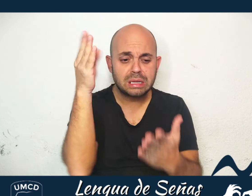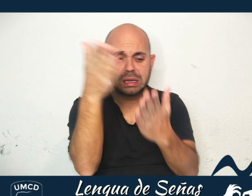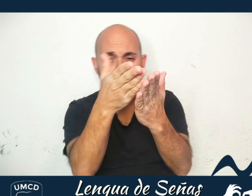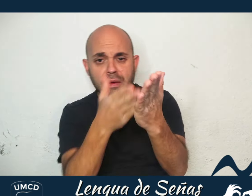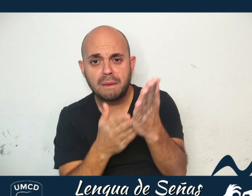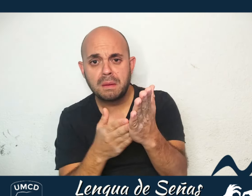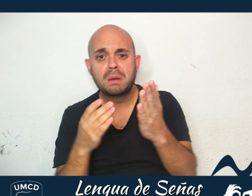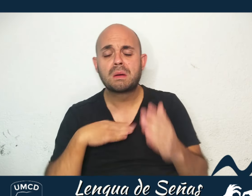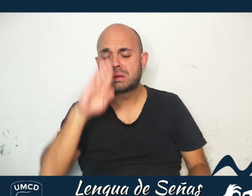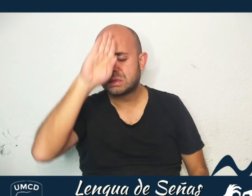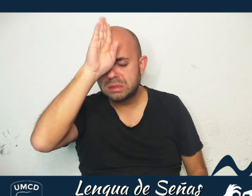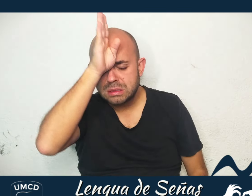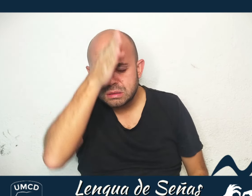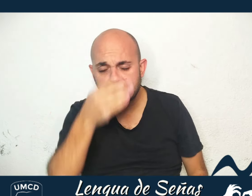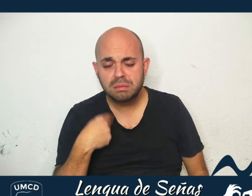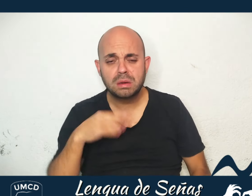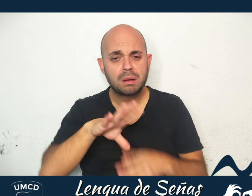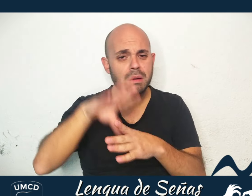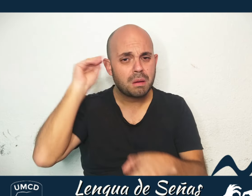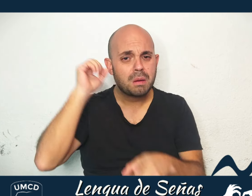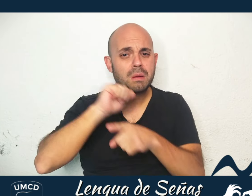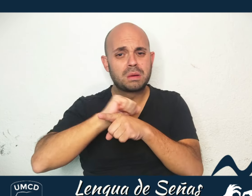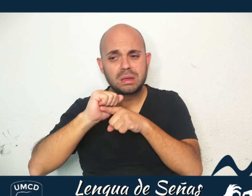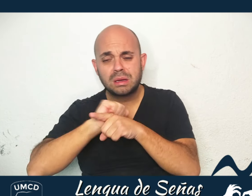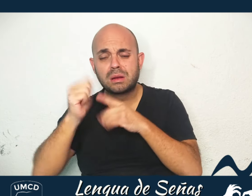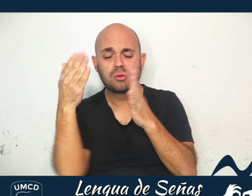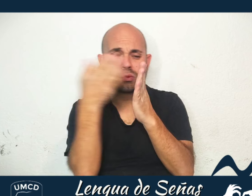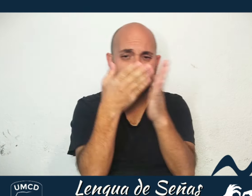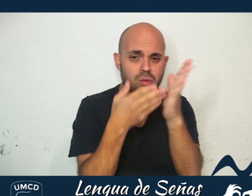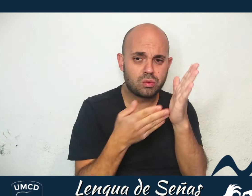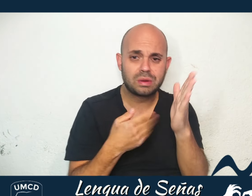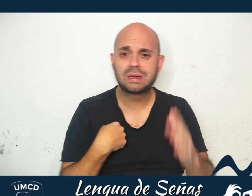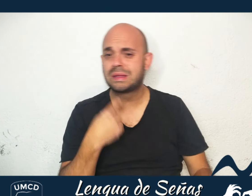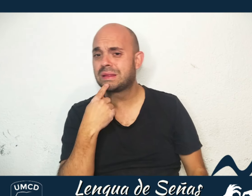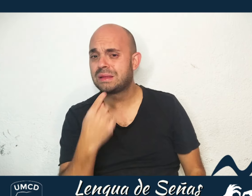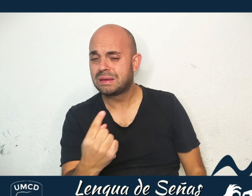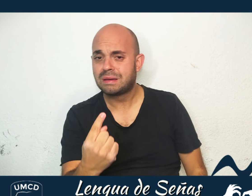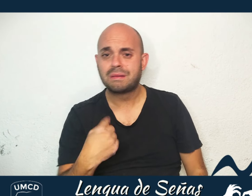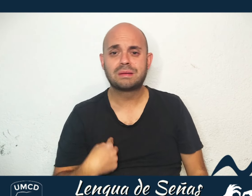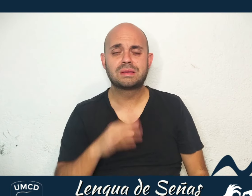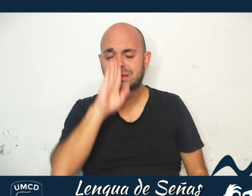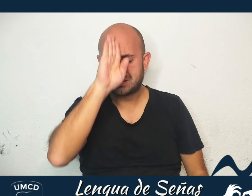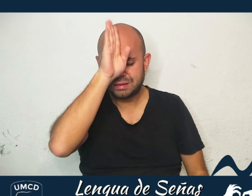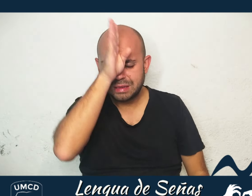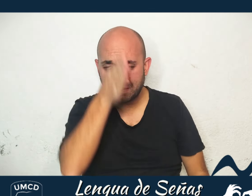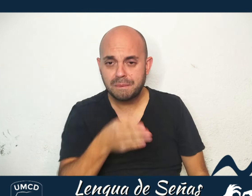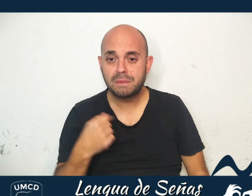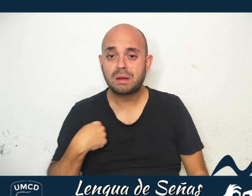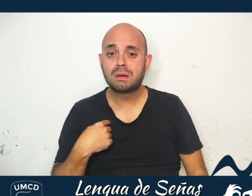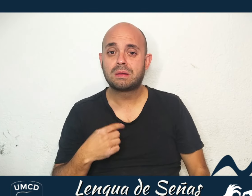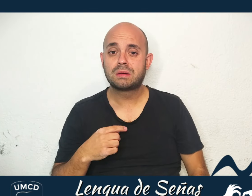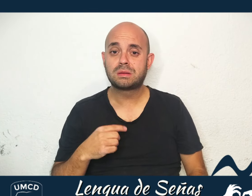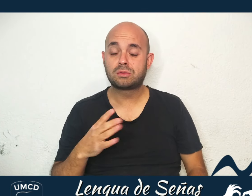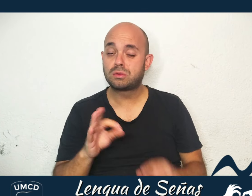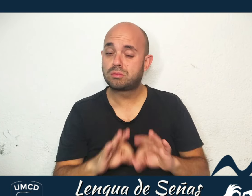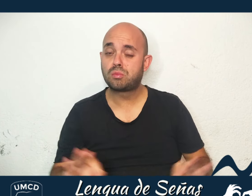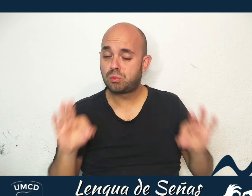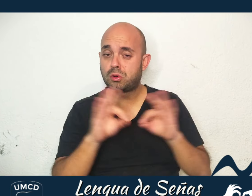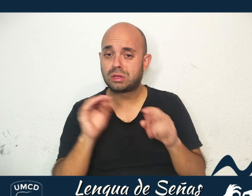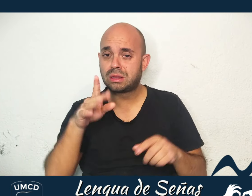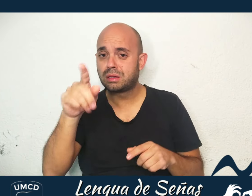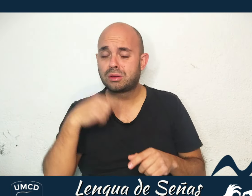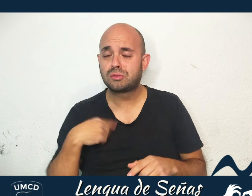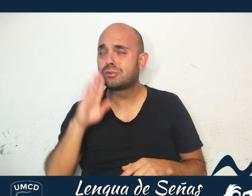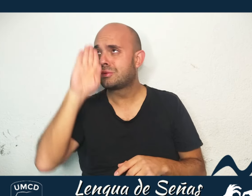la resurrección de los muertos venga, será unido el cuerpo y el alma del creyente junto al Espíritu, y ahí sí habitaremos